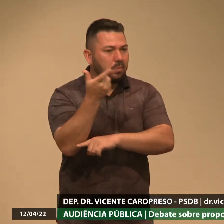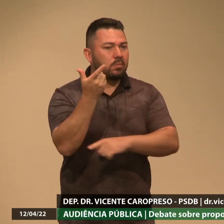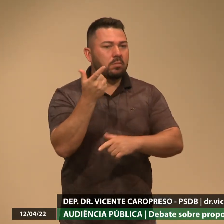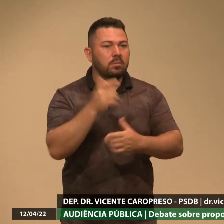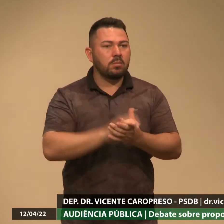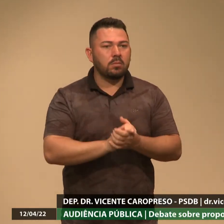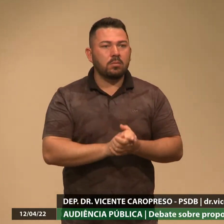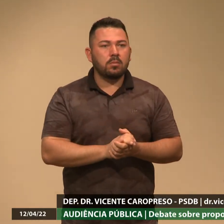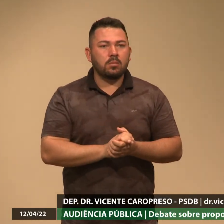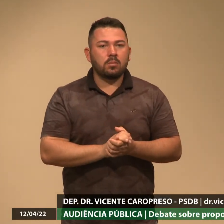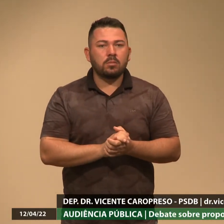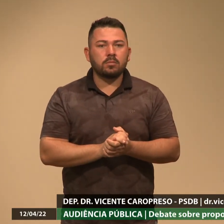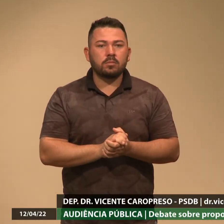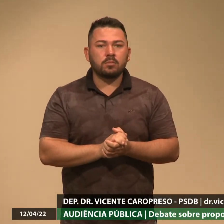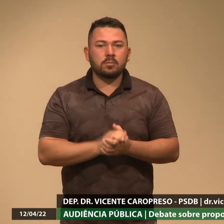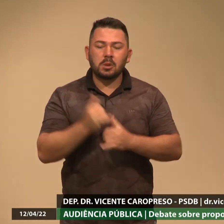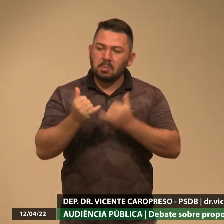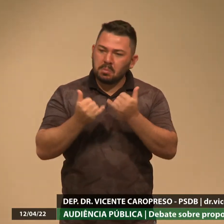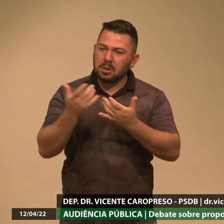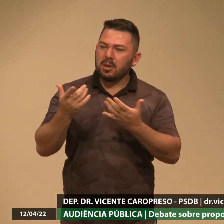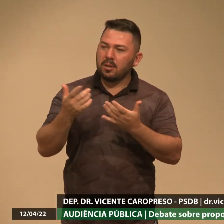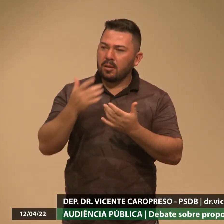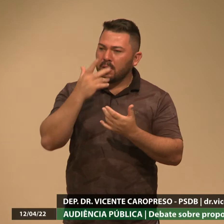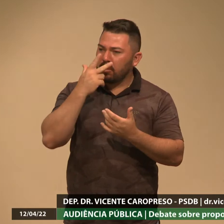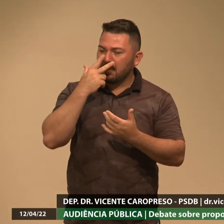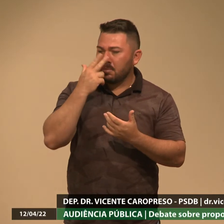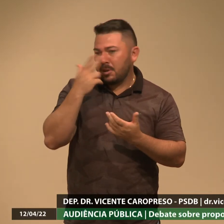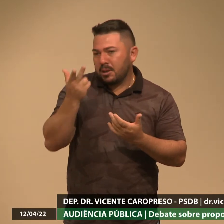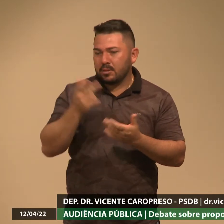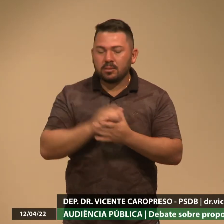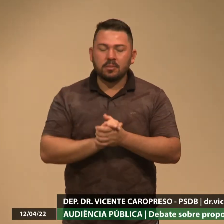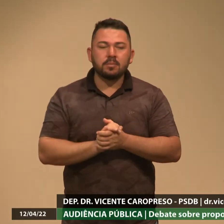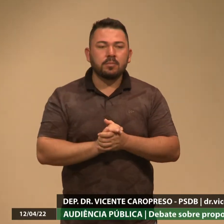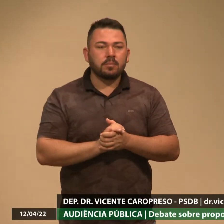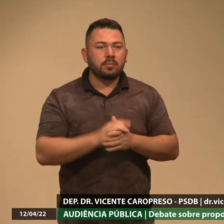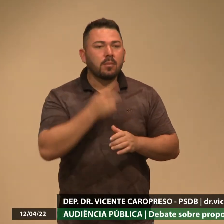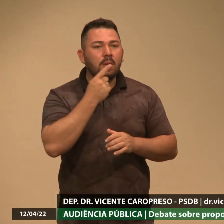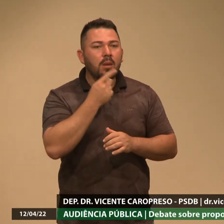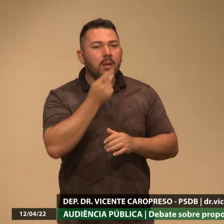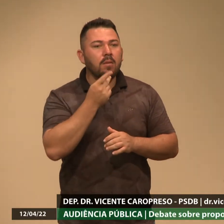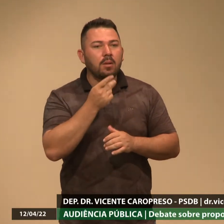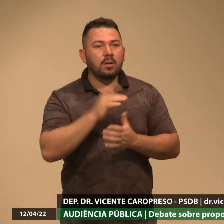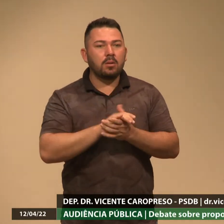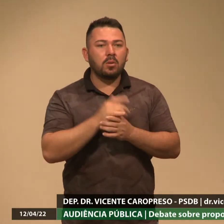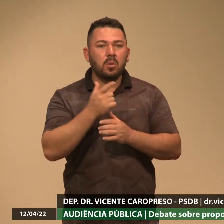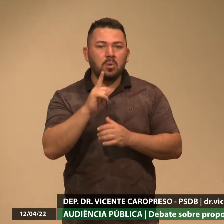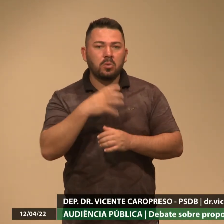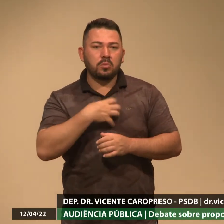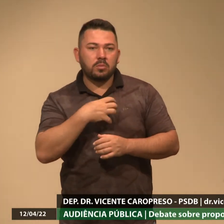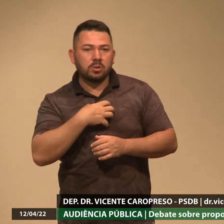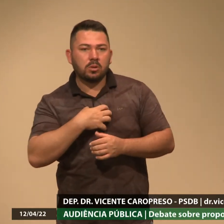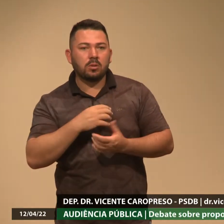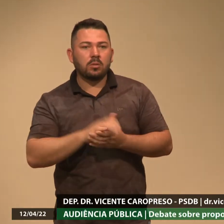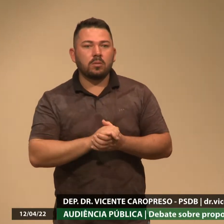ver assim e recreativo e Aqui também está se debatendo um outro tipo de